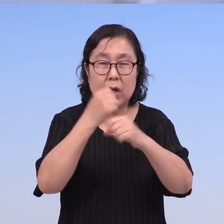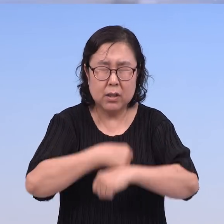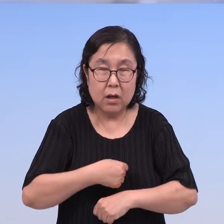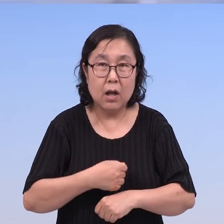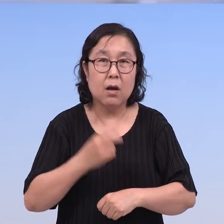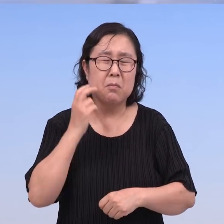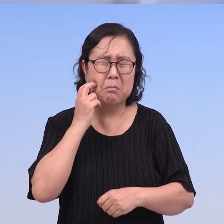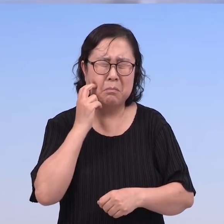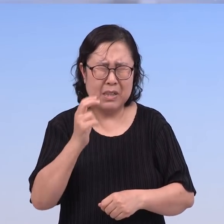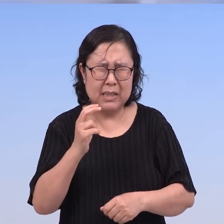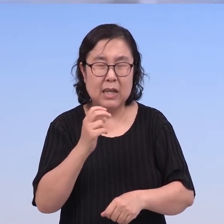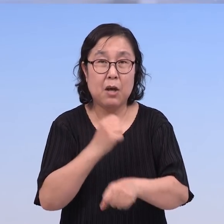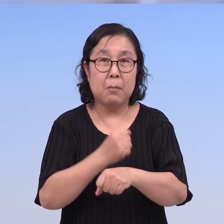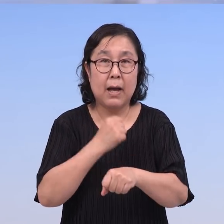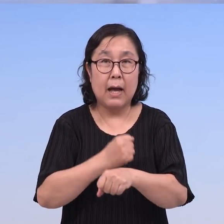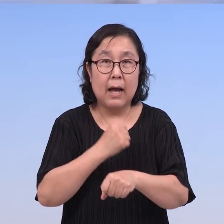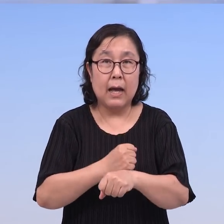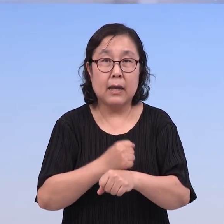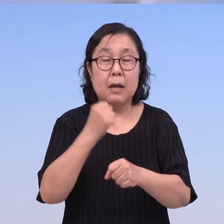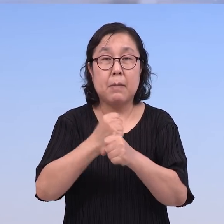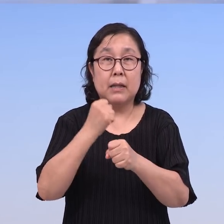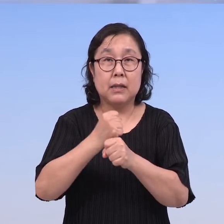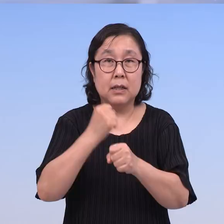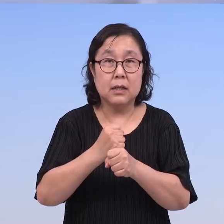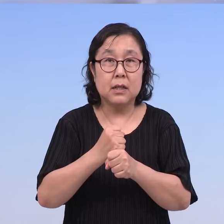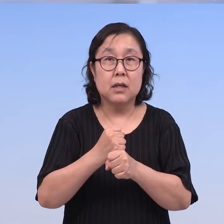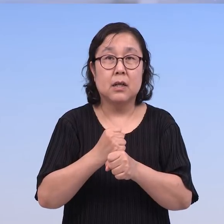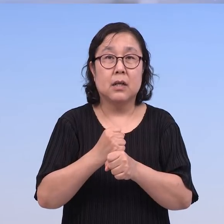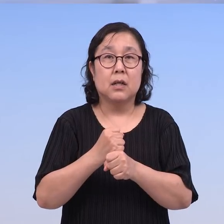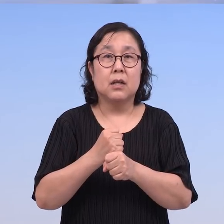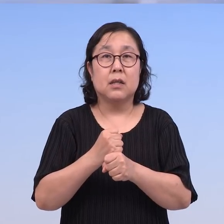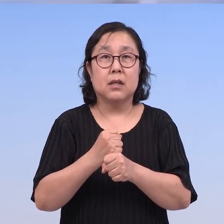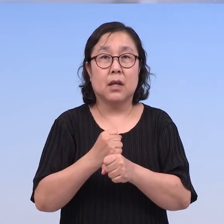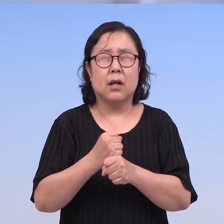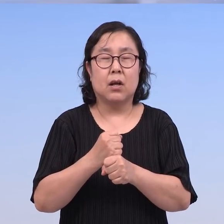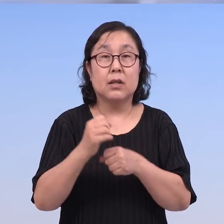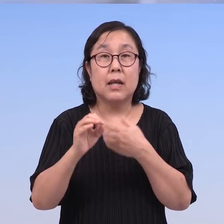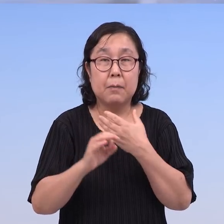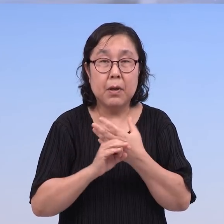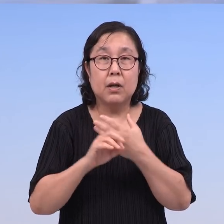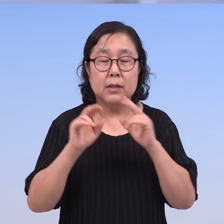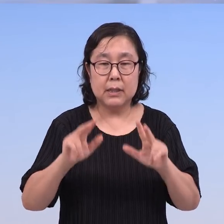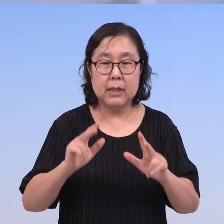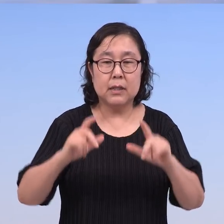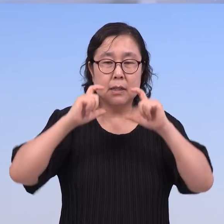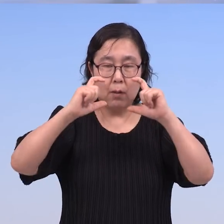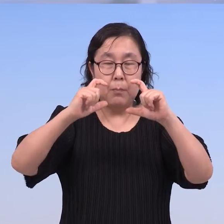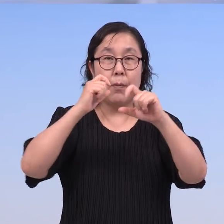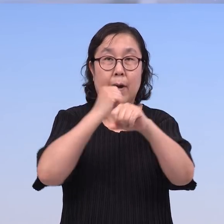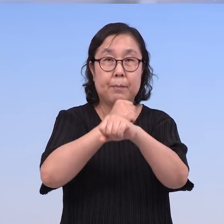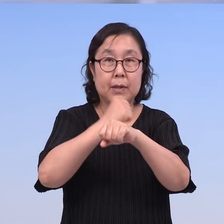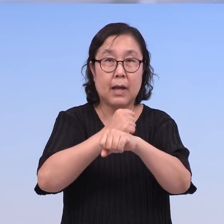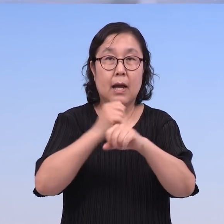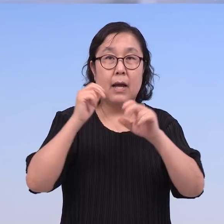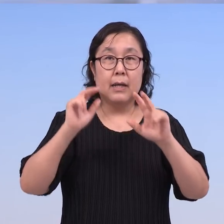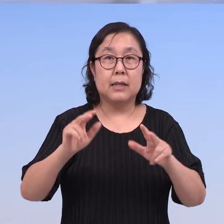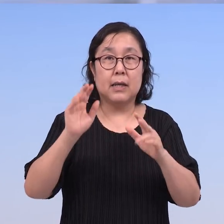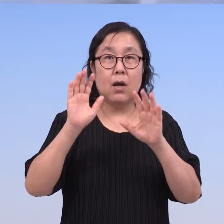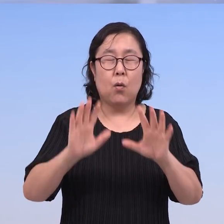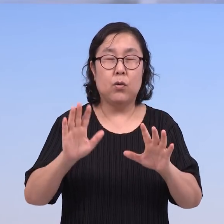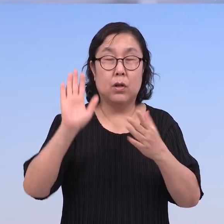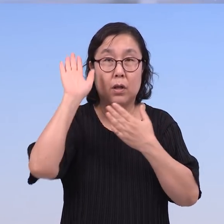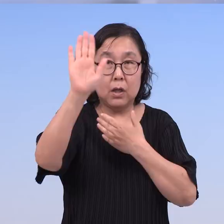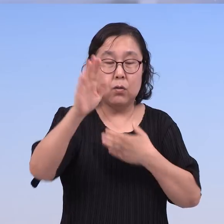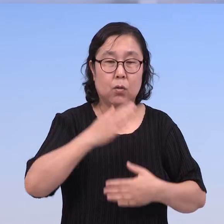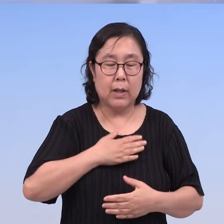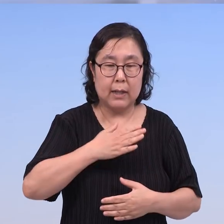피곤하고 열등감으로 똘똘 뭉치게 만드는 거기에 놀아나고 있었다면, 오늘 선포하는 거예요. 이제 오늘 이후로 나는